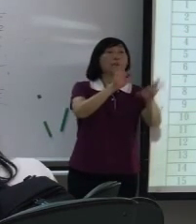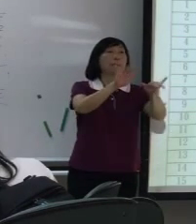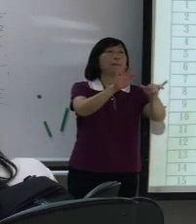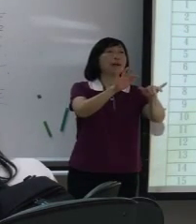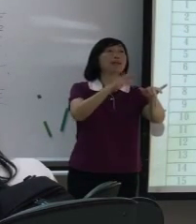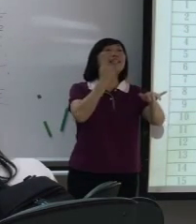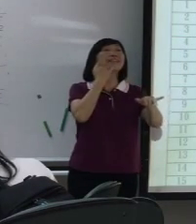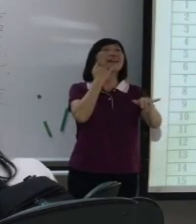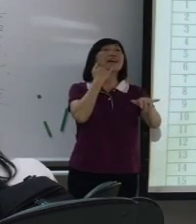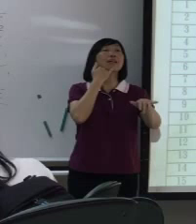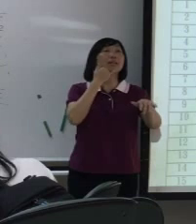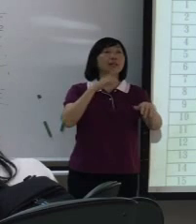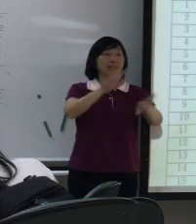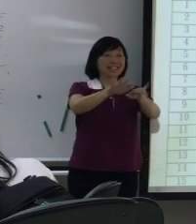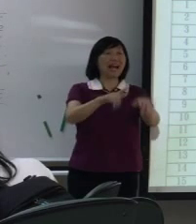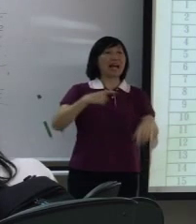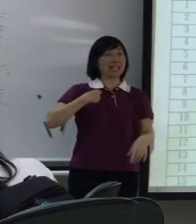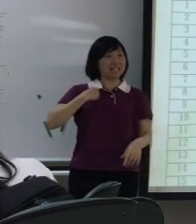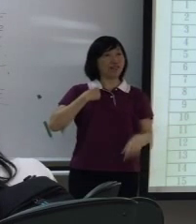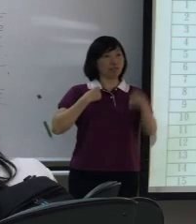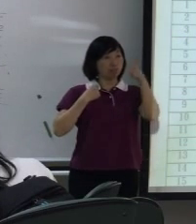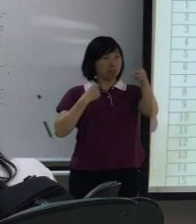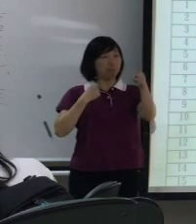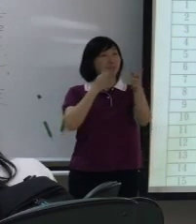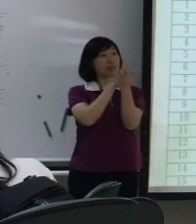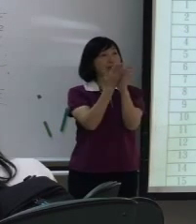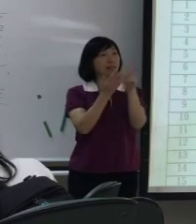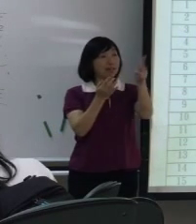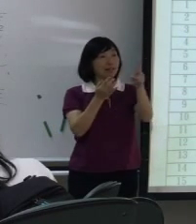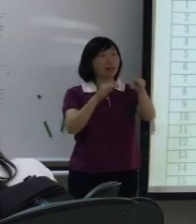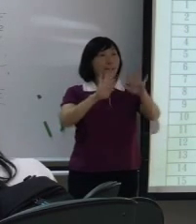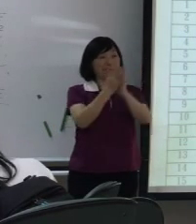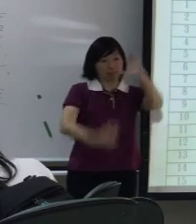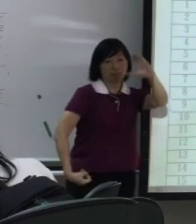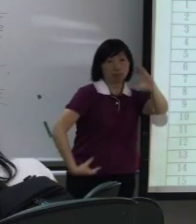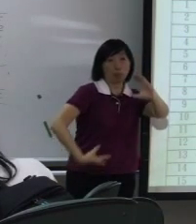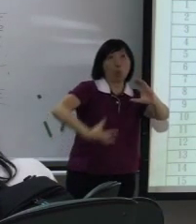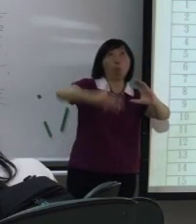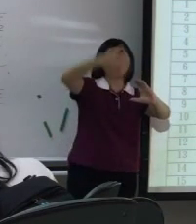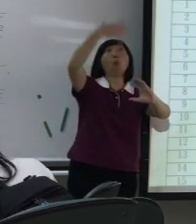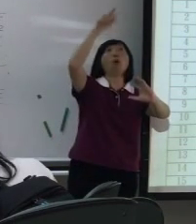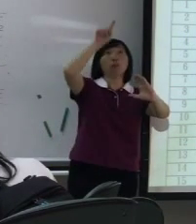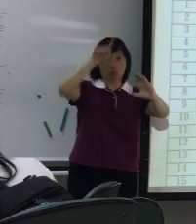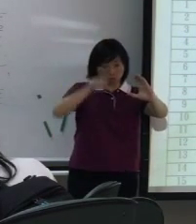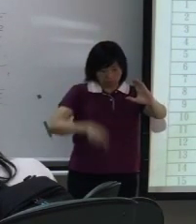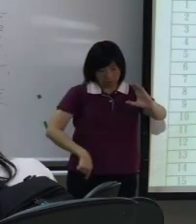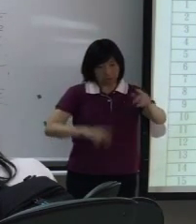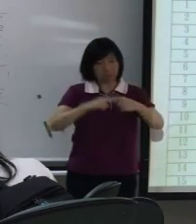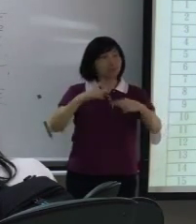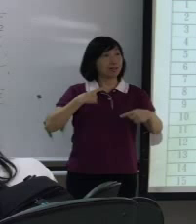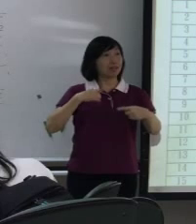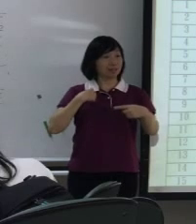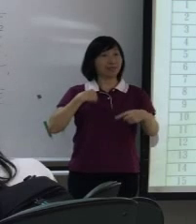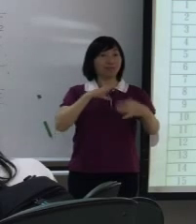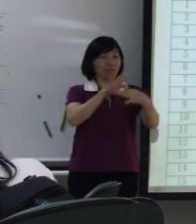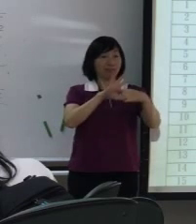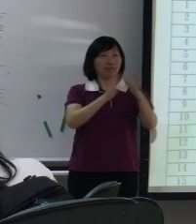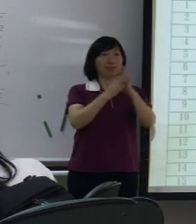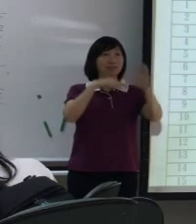关键字衣服类哦，那就会有跟衣服相关的词汇，